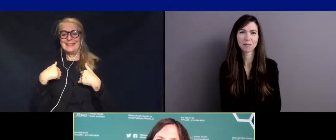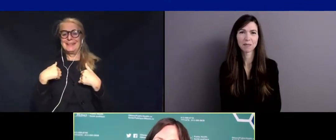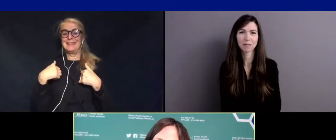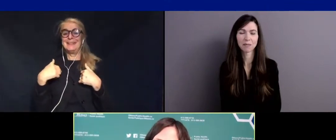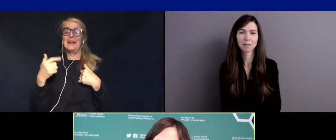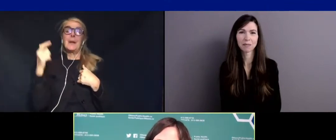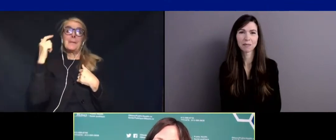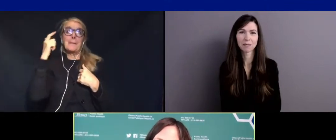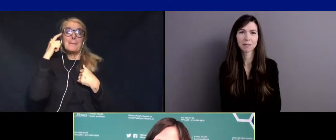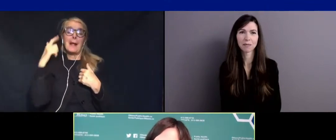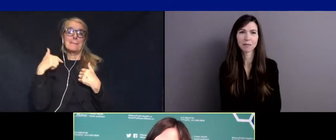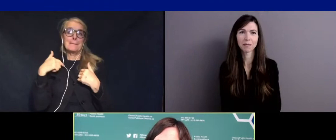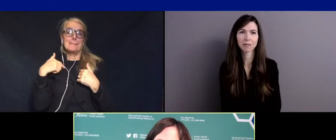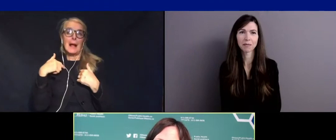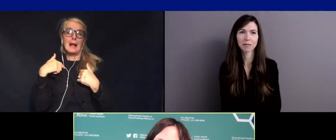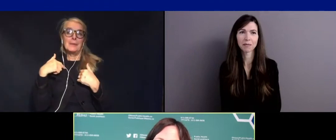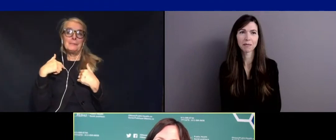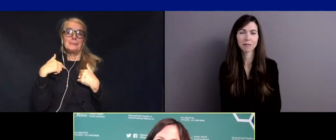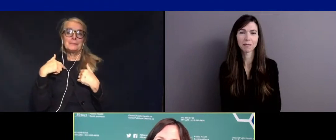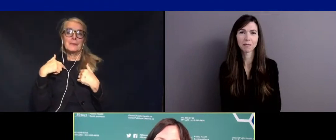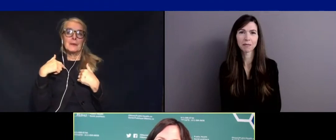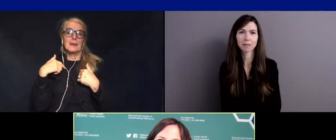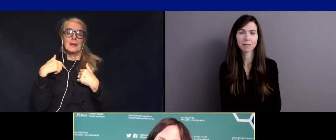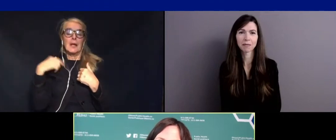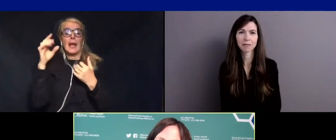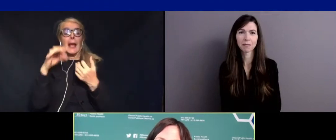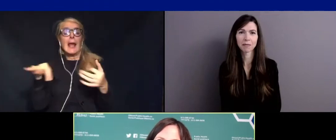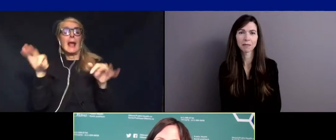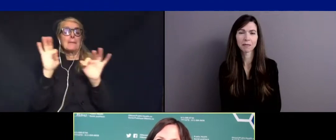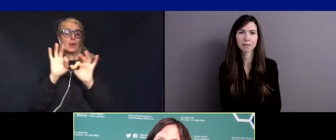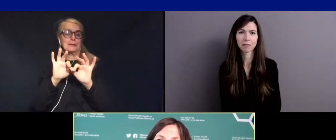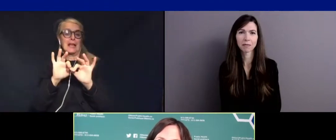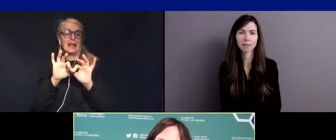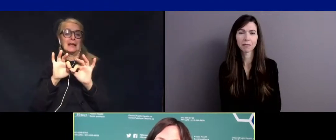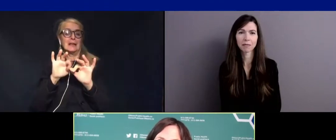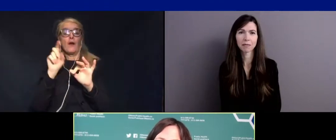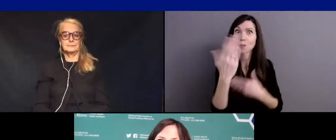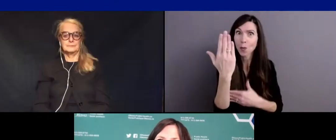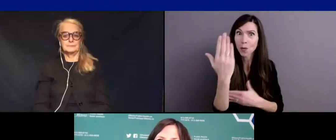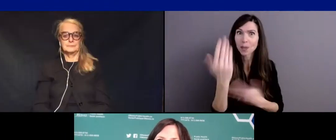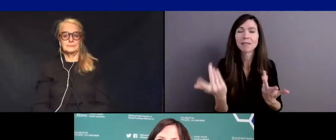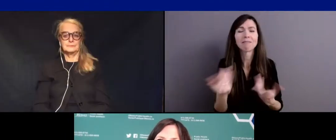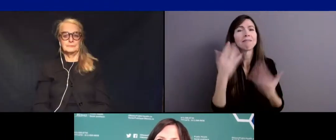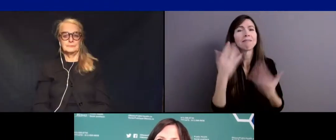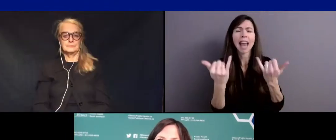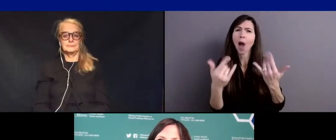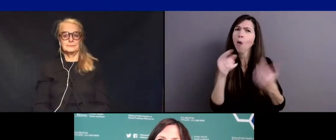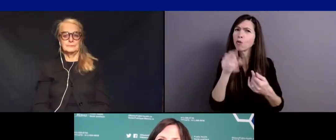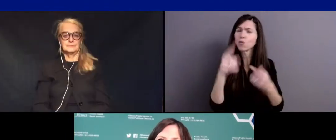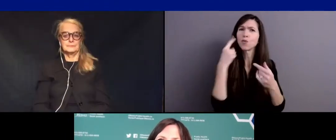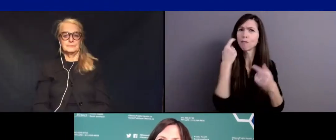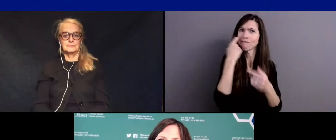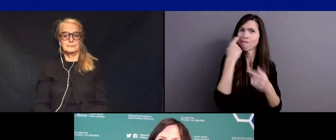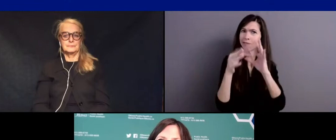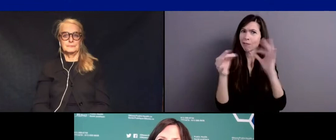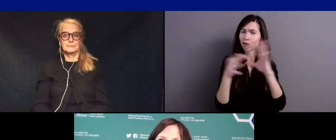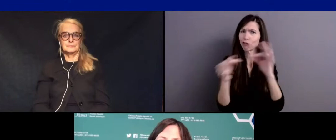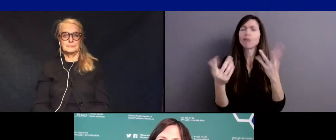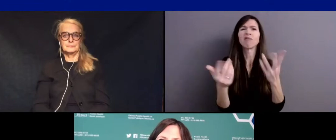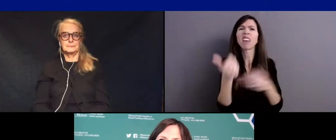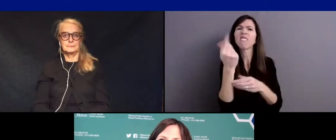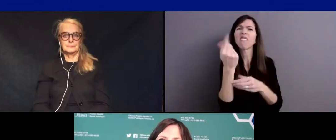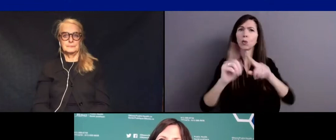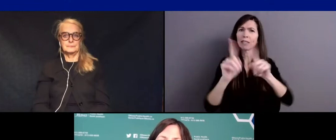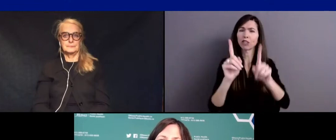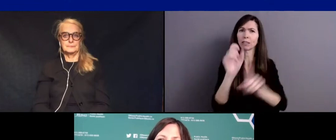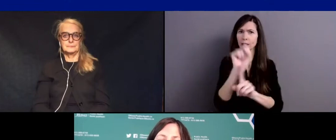pense le principe important, c'est de garder distance entre les joueurs. Gretchen, you mentioned several incidents. Can